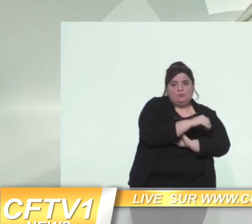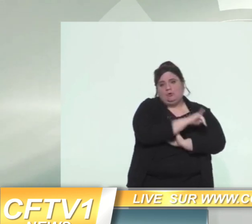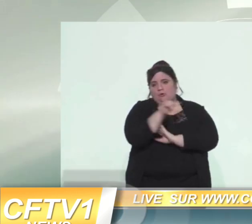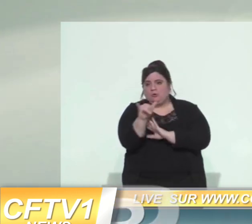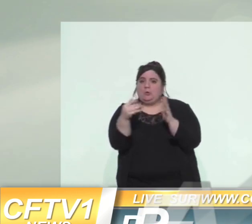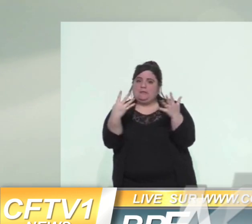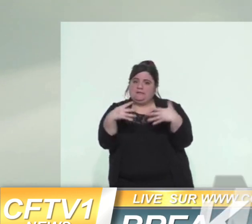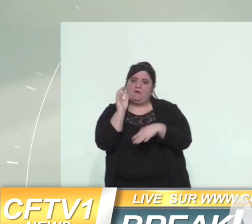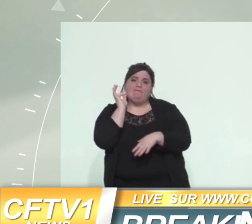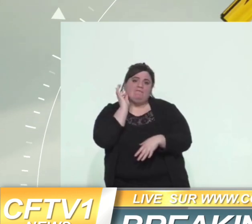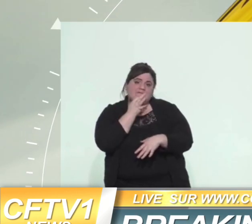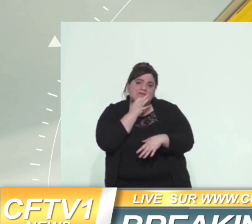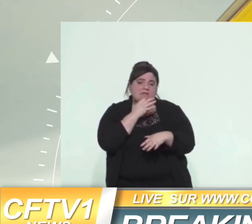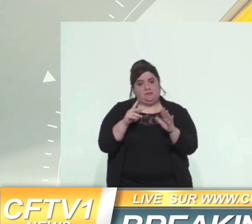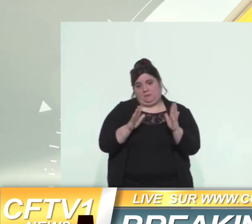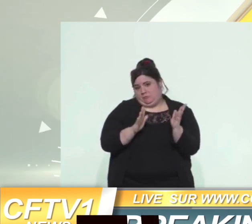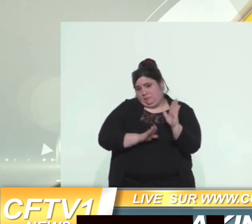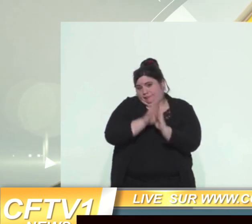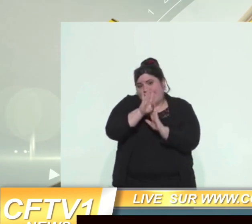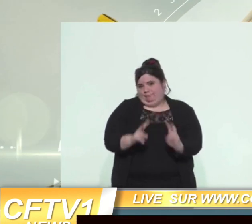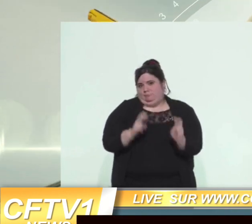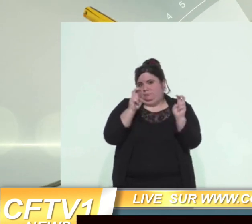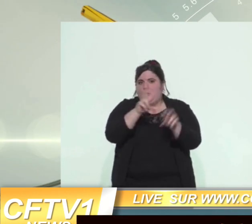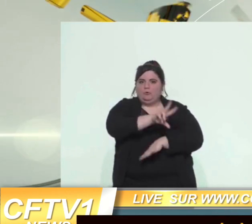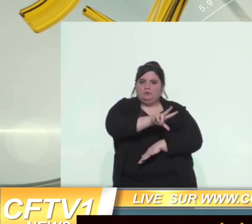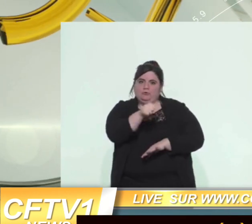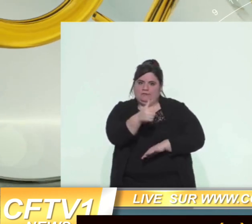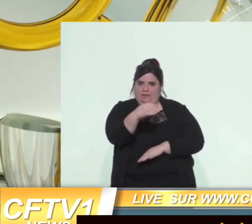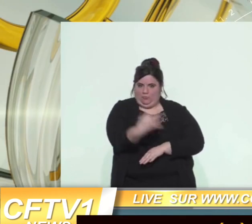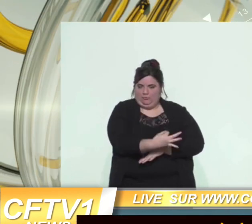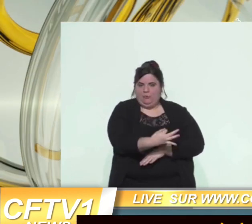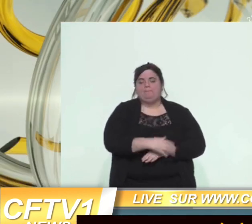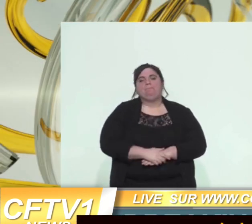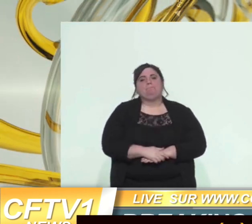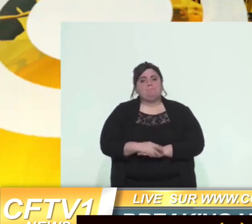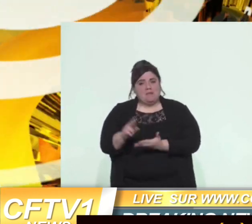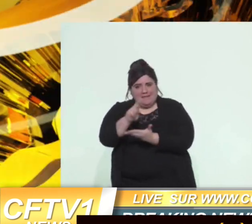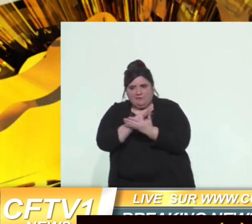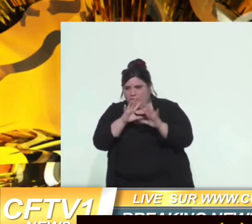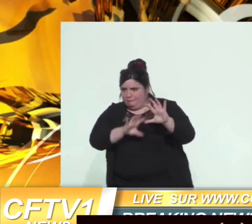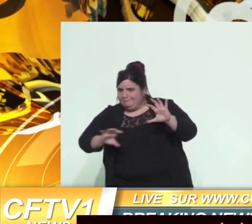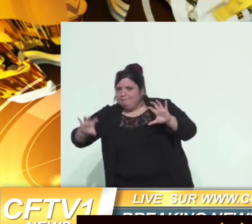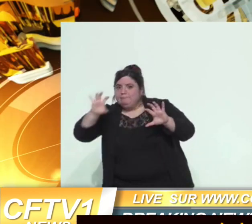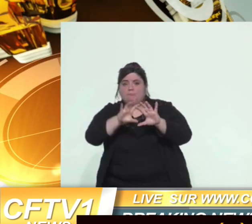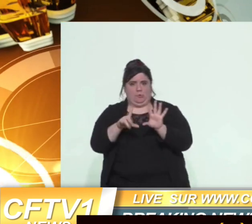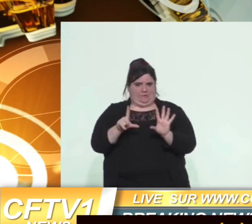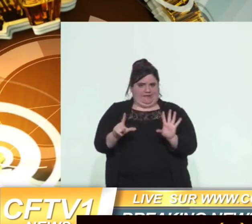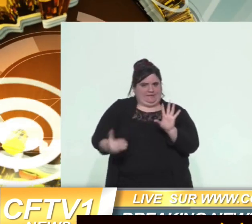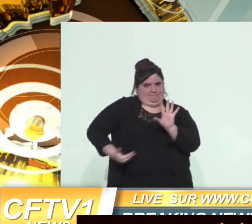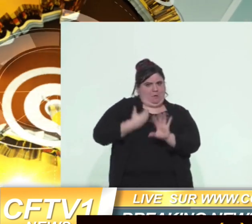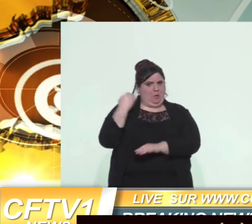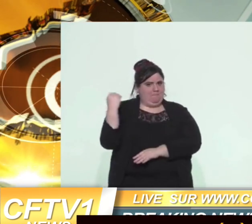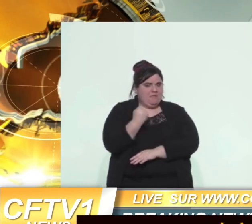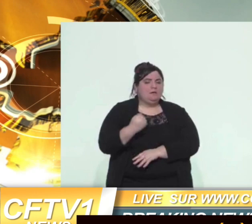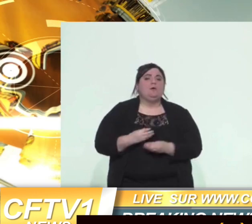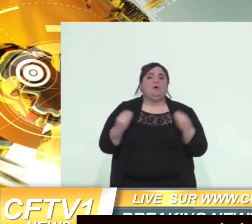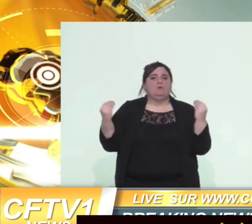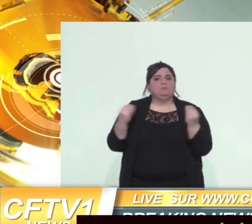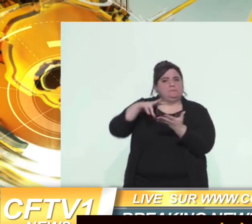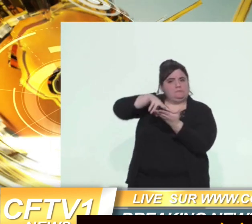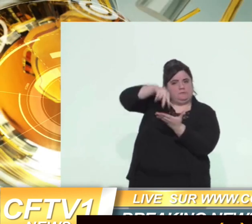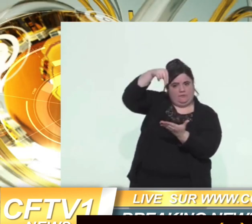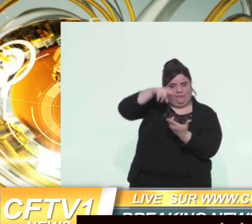plus 31%. À l'échelon régional, sur la même semaine, cet excès est observé dans 7 régions, Île-de-France, Grand